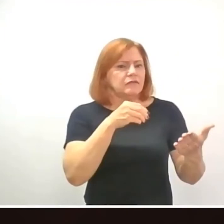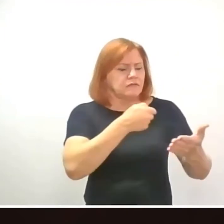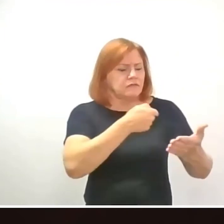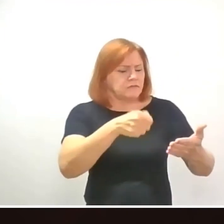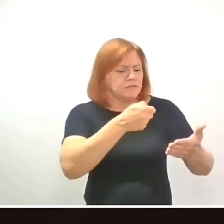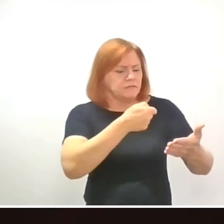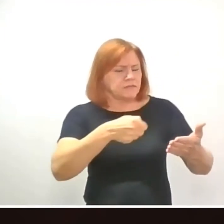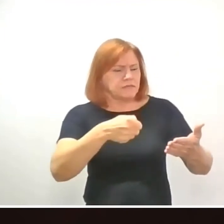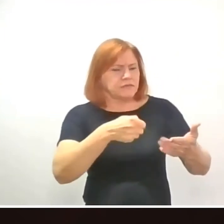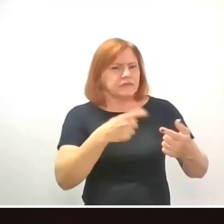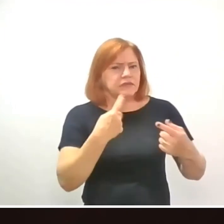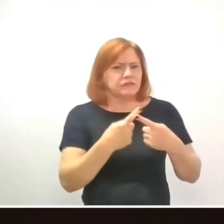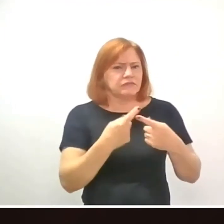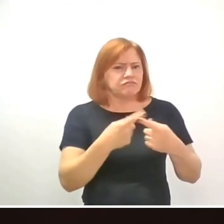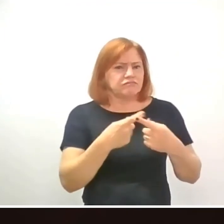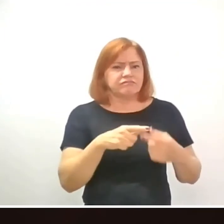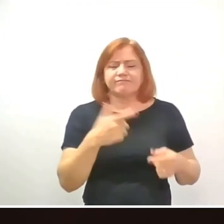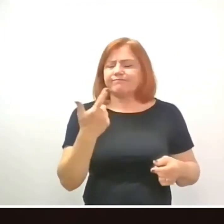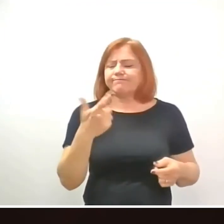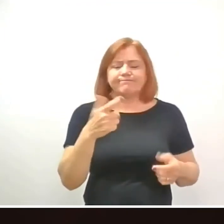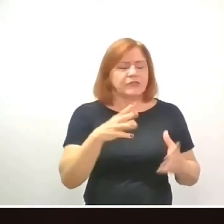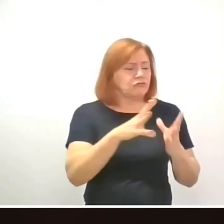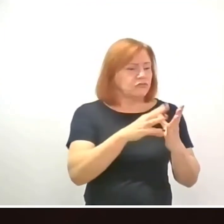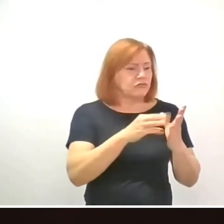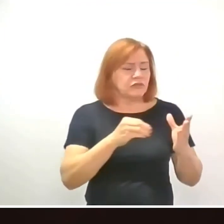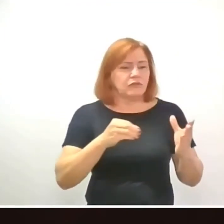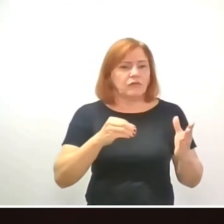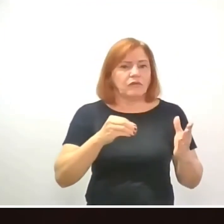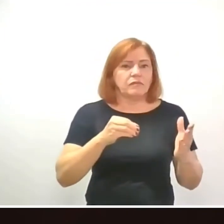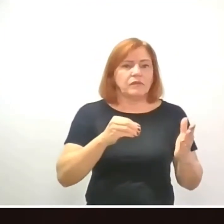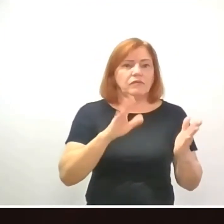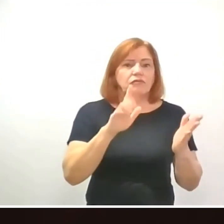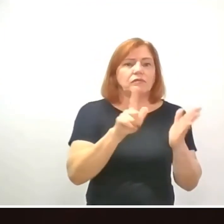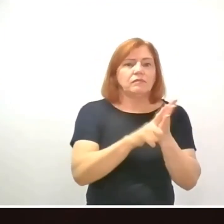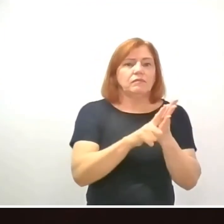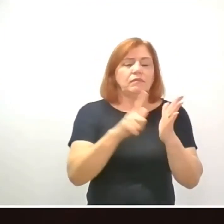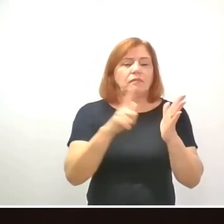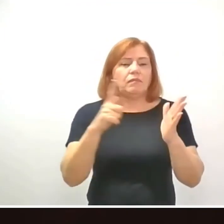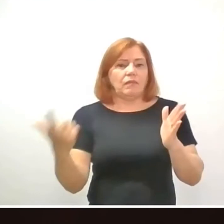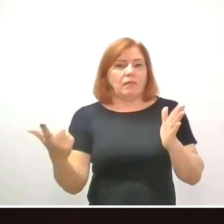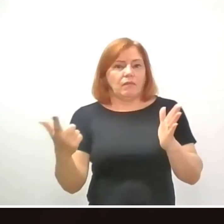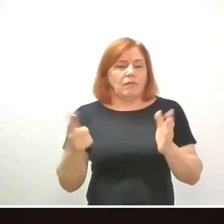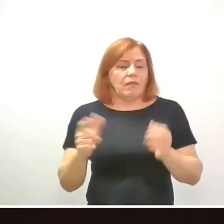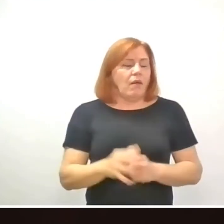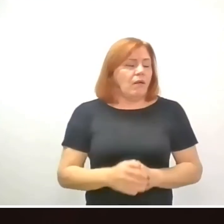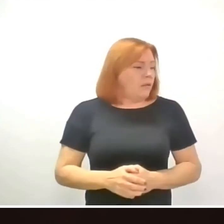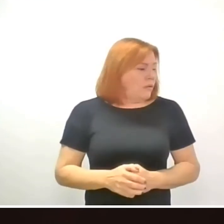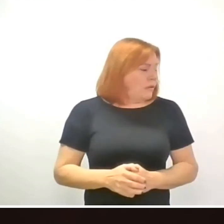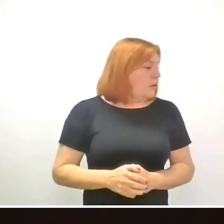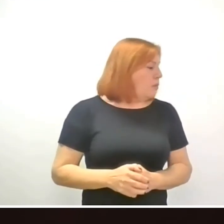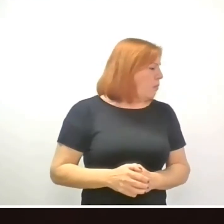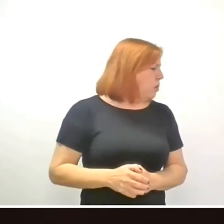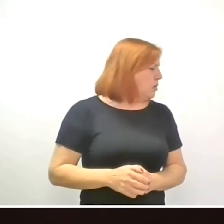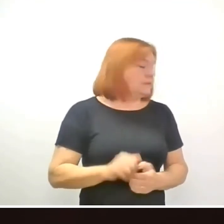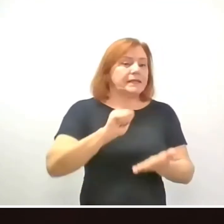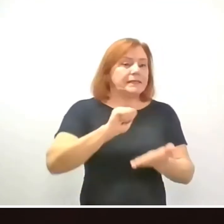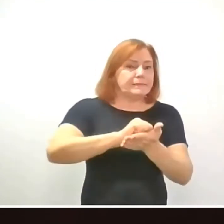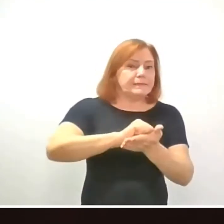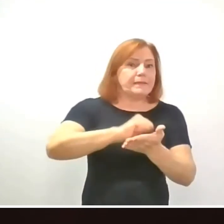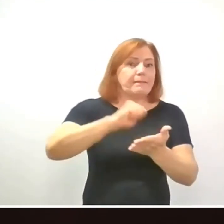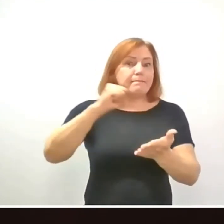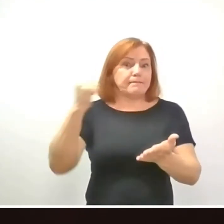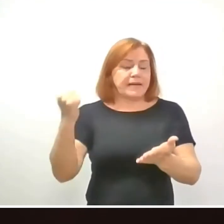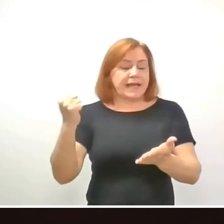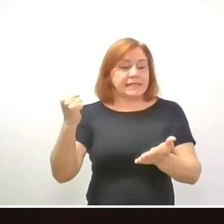Senhor, com o tempo já da reforma, já tinha a Bíblia na mão, impressa, né? Ó Senhor Jesus, aleluia.